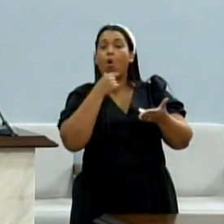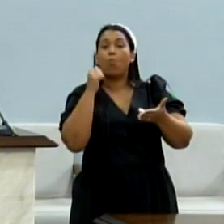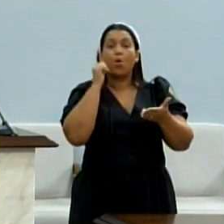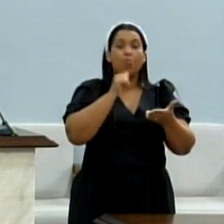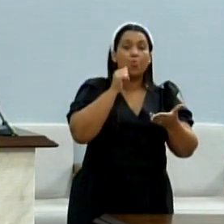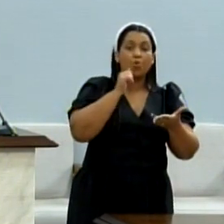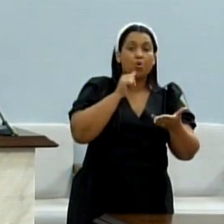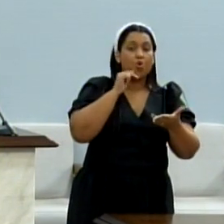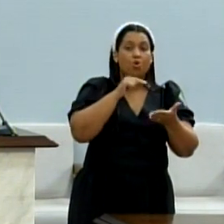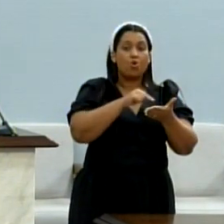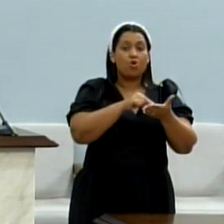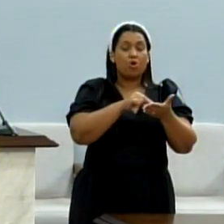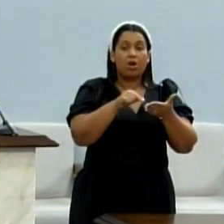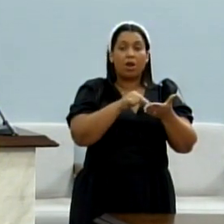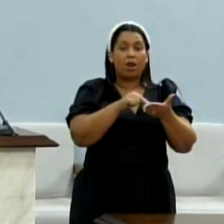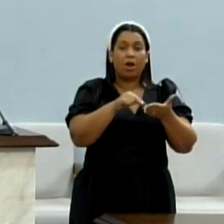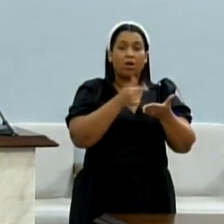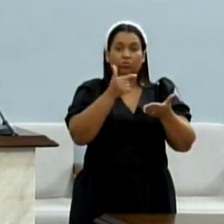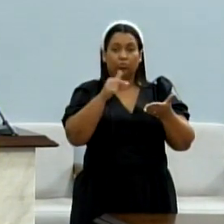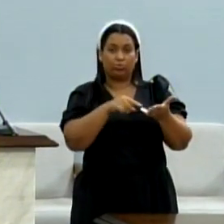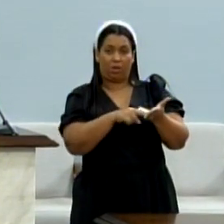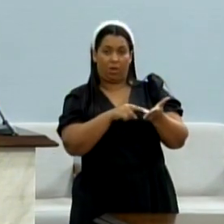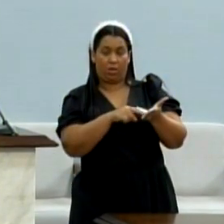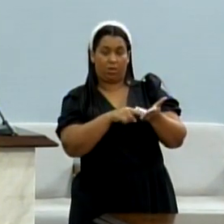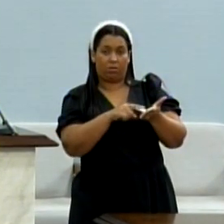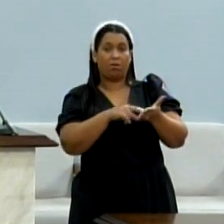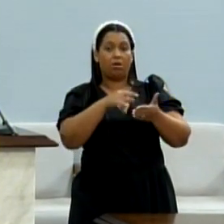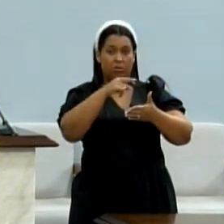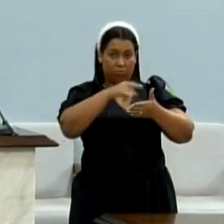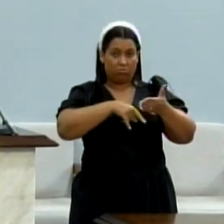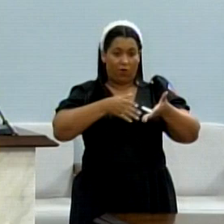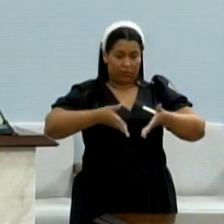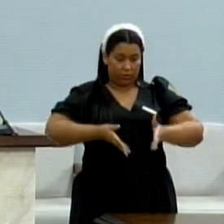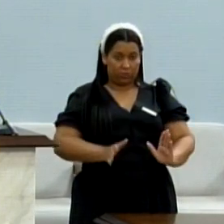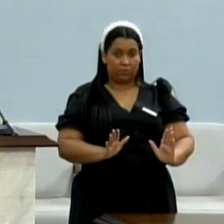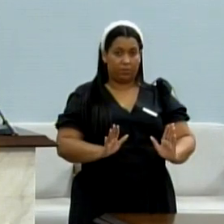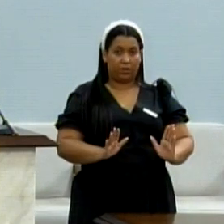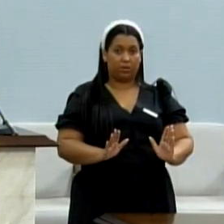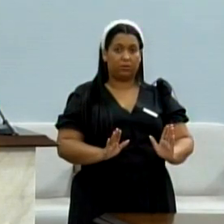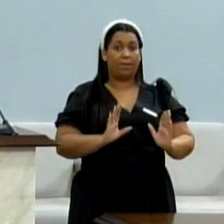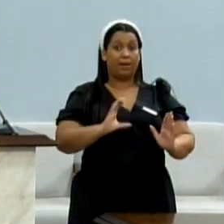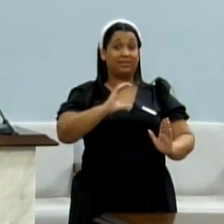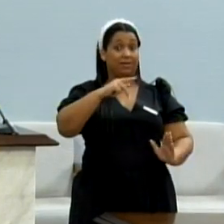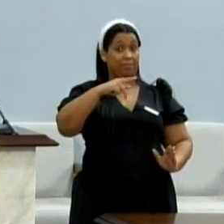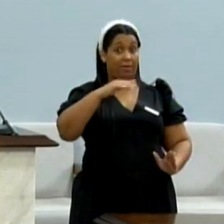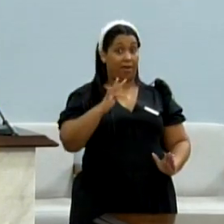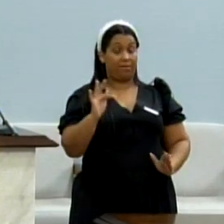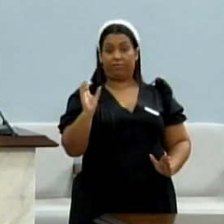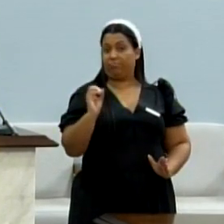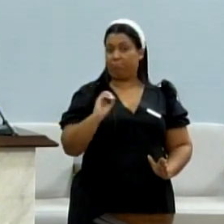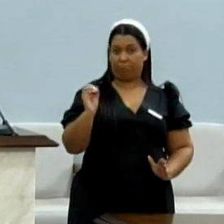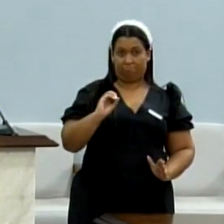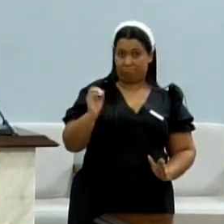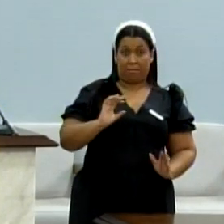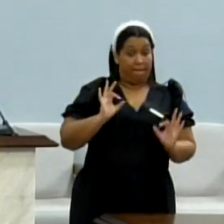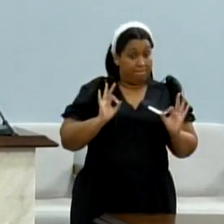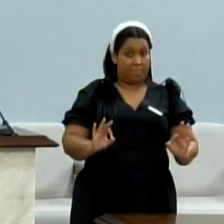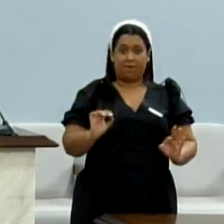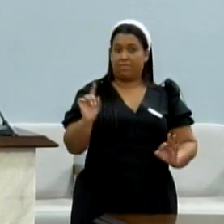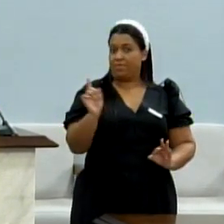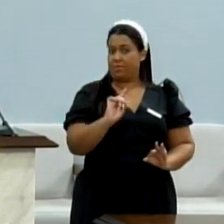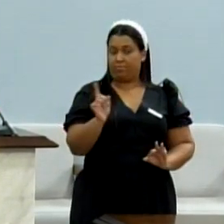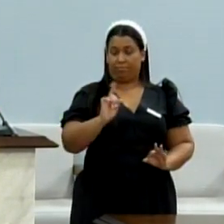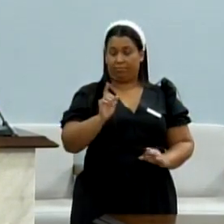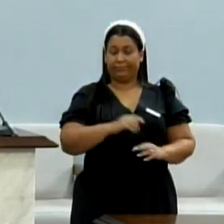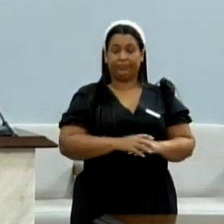item ignorar o sexo. E aí a certidão de nascimento sai, porém não sai o CPF, tá? Ainda não está perfeito.